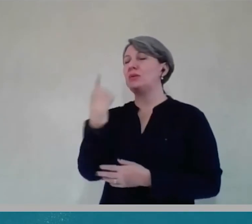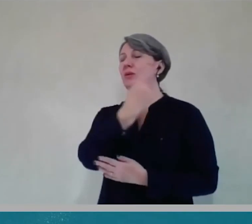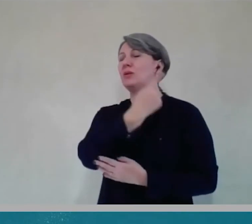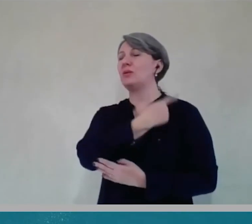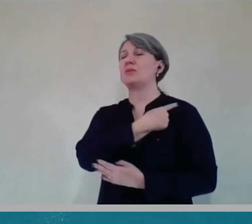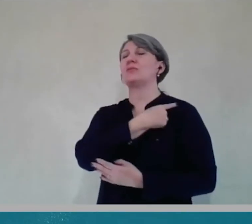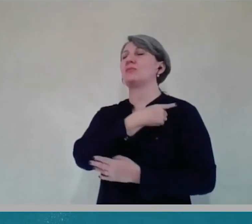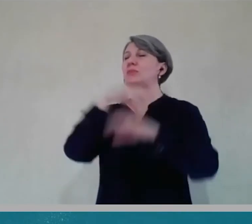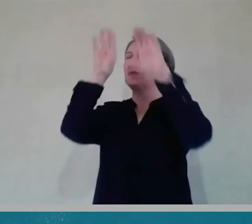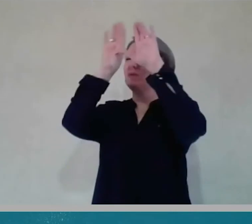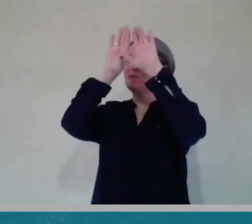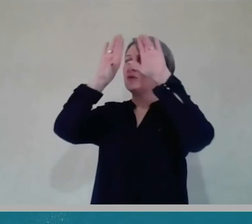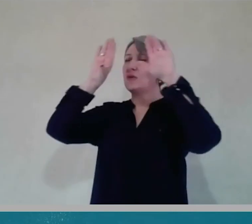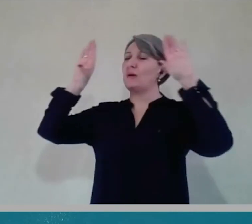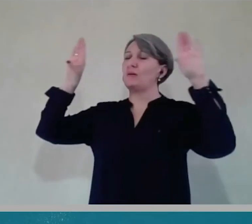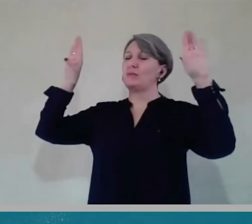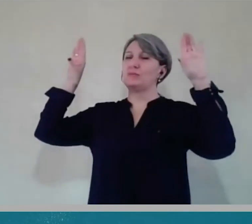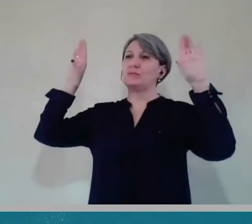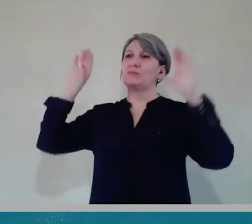Ele. Ele é